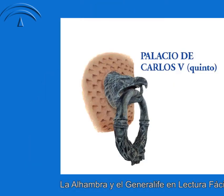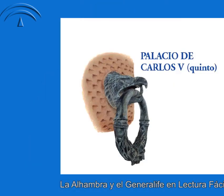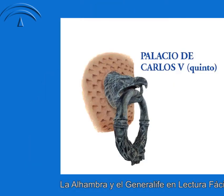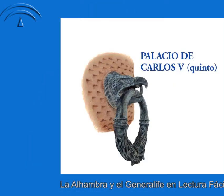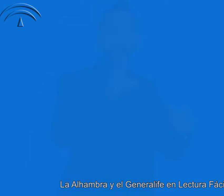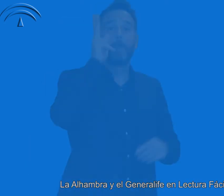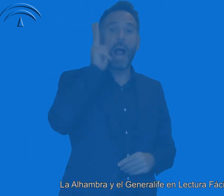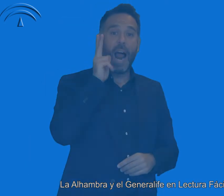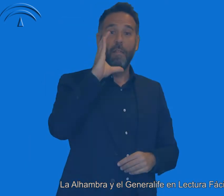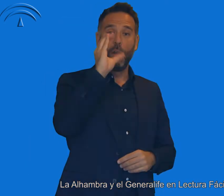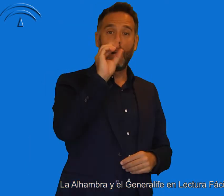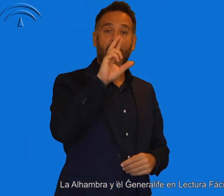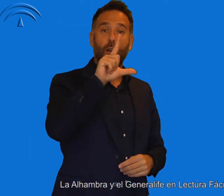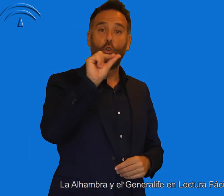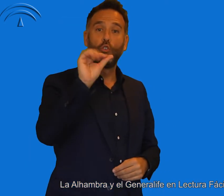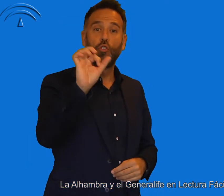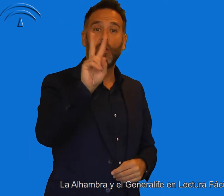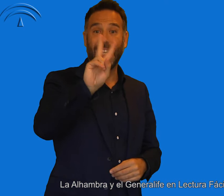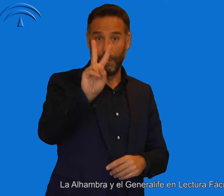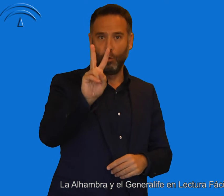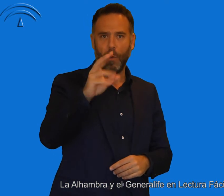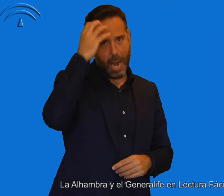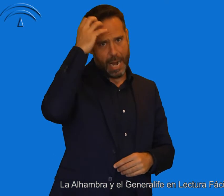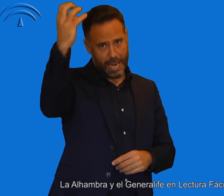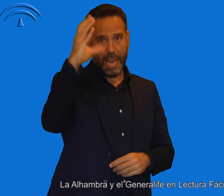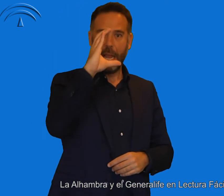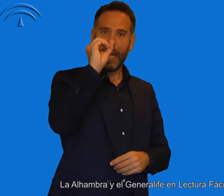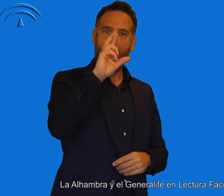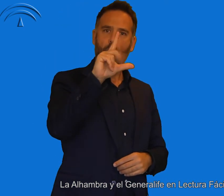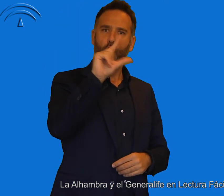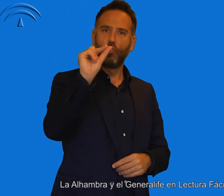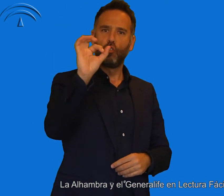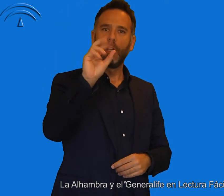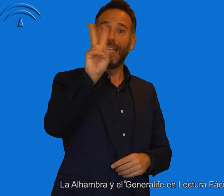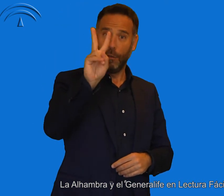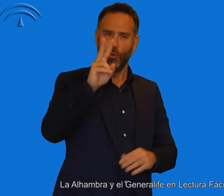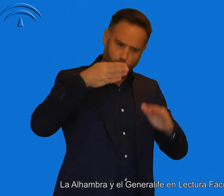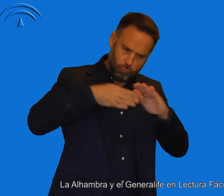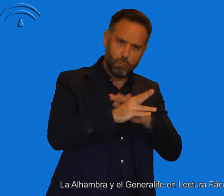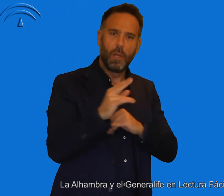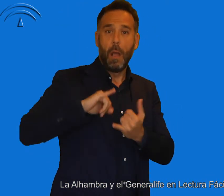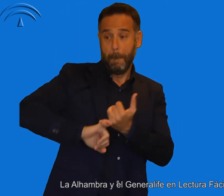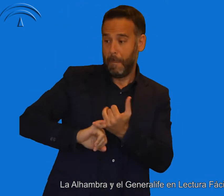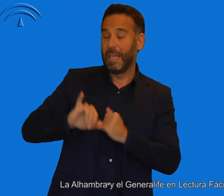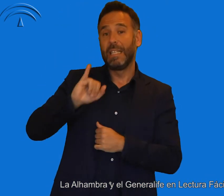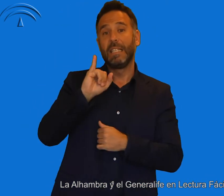Palacio de Carlos V. El emperador Carlos V visitó Granada con su esposa Isabel de